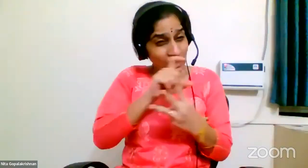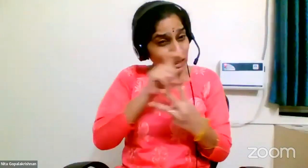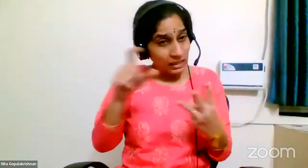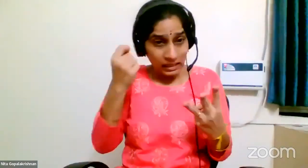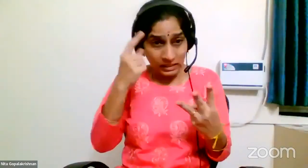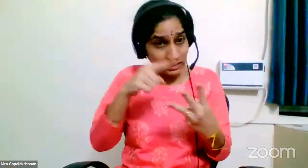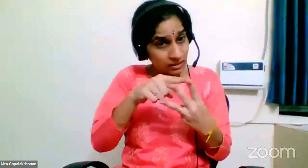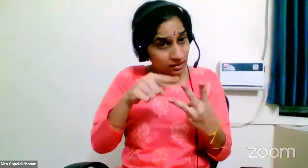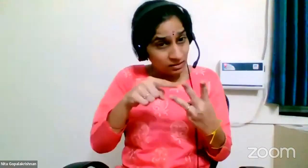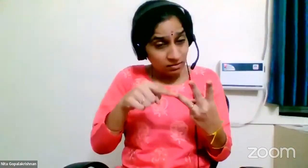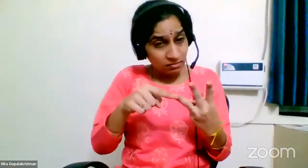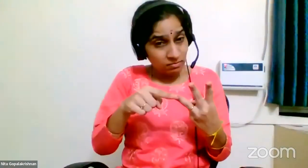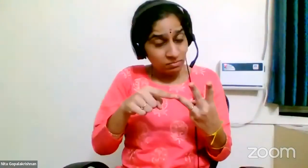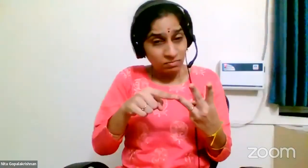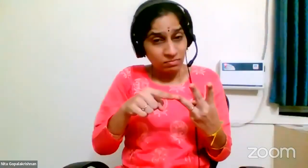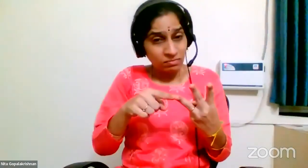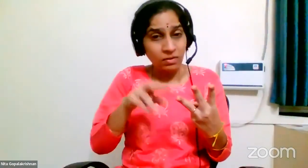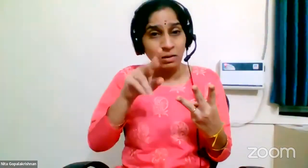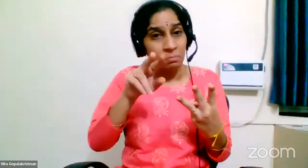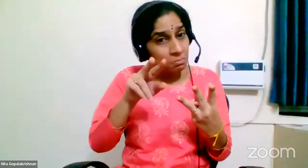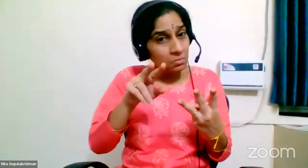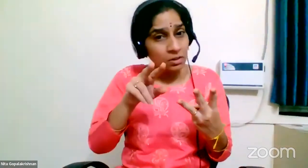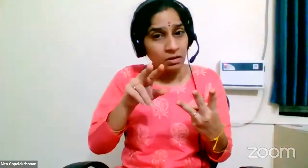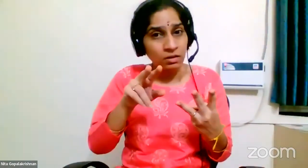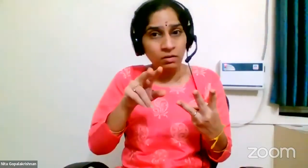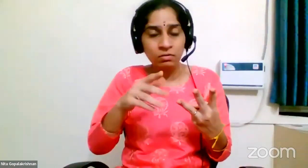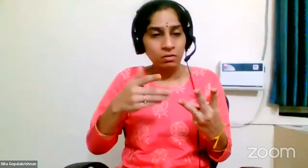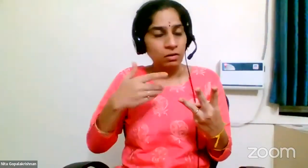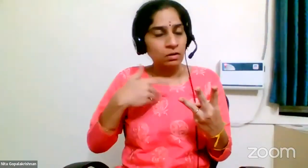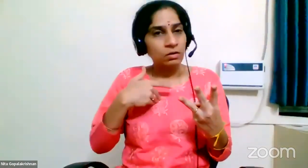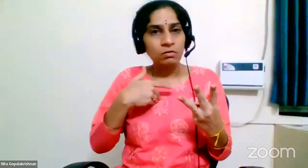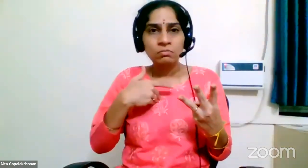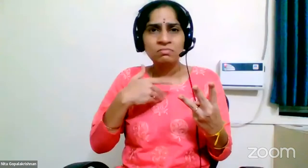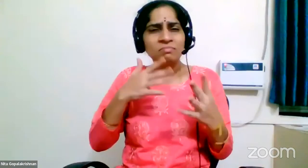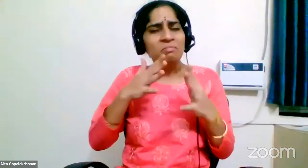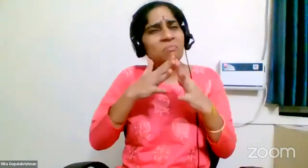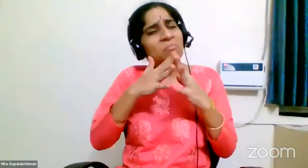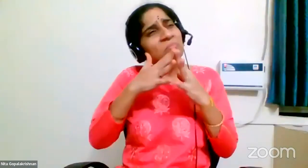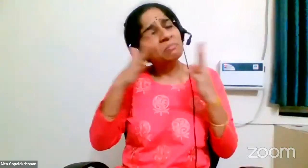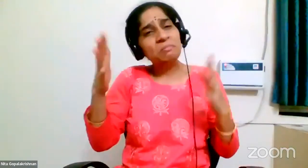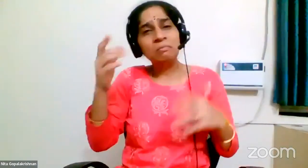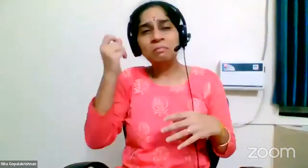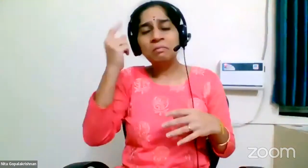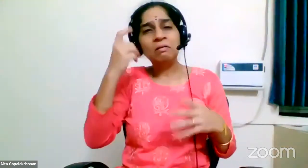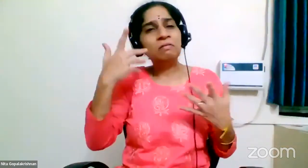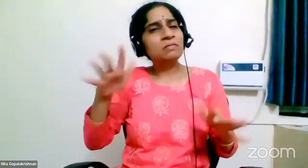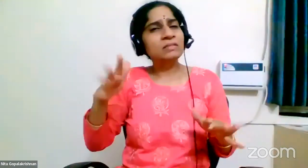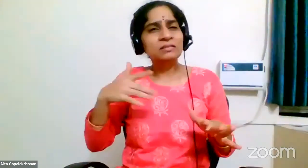गए तो आप समझिए कि आपने बहुत कुछ समझ लिया,